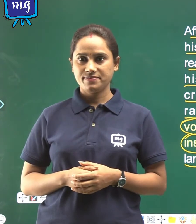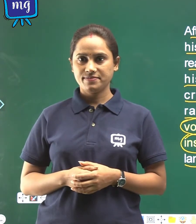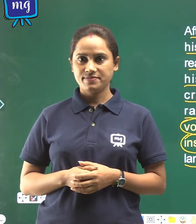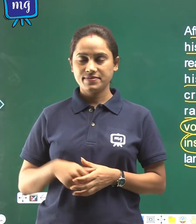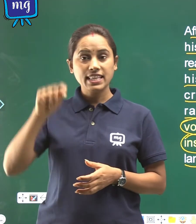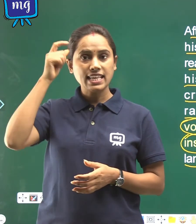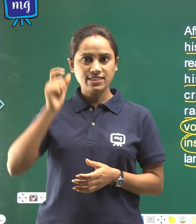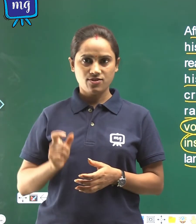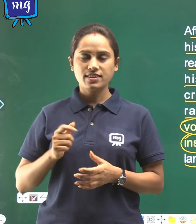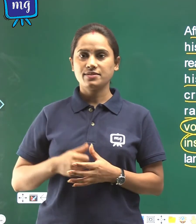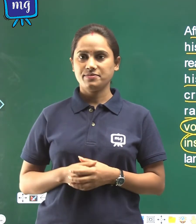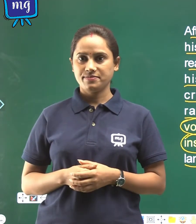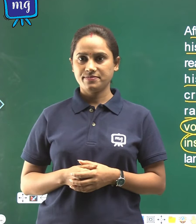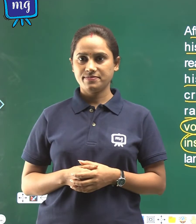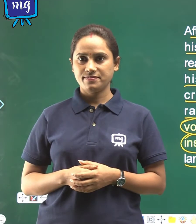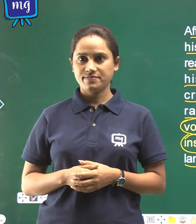इंस्ट्रक्ट,